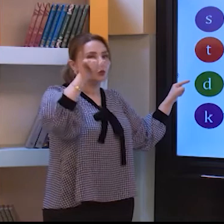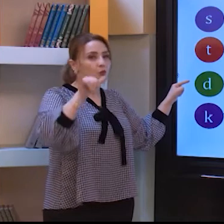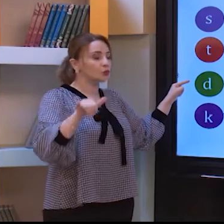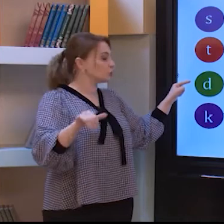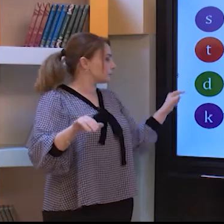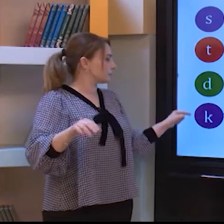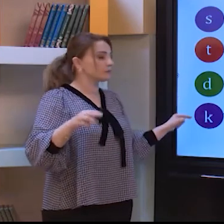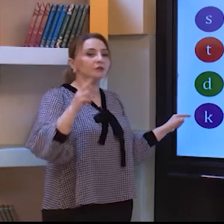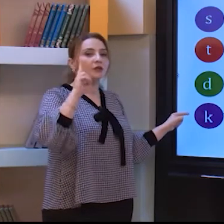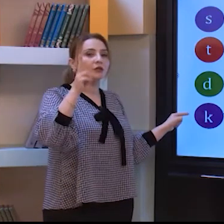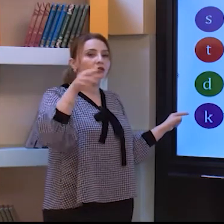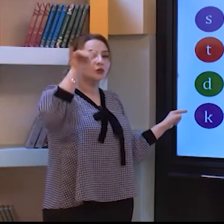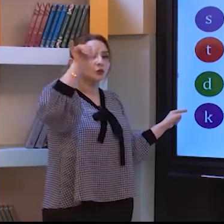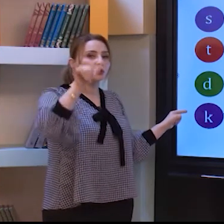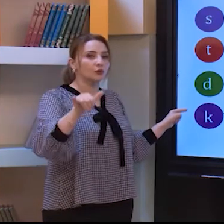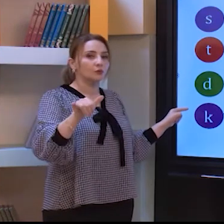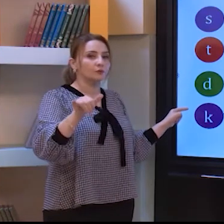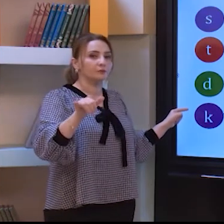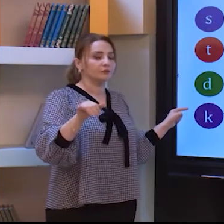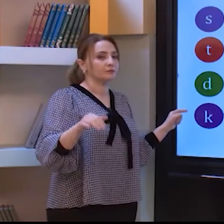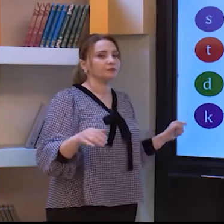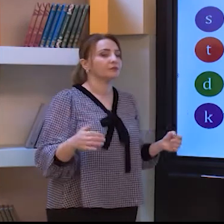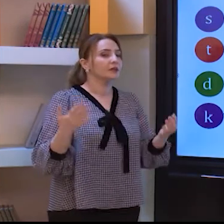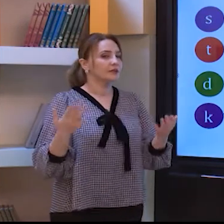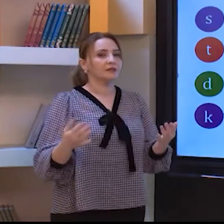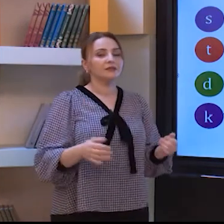dü, kü. İndi isə